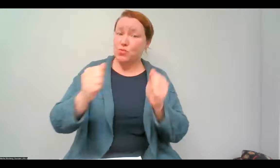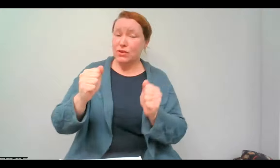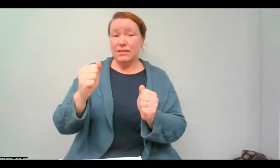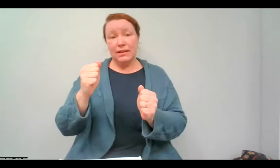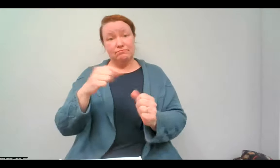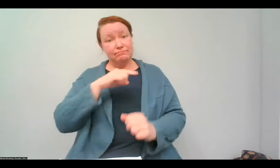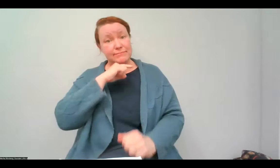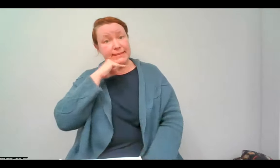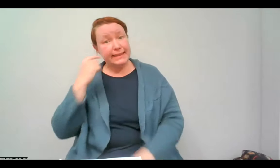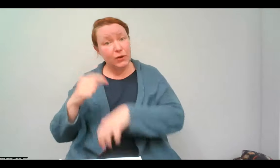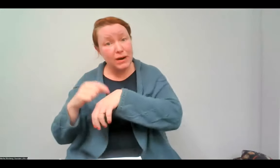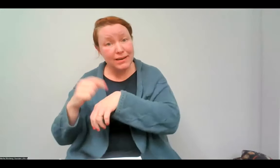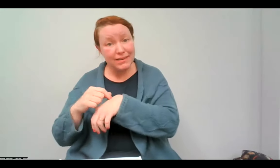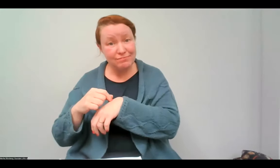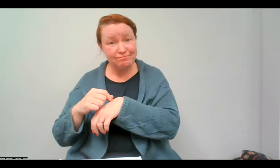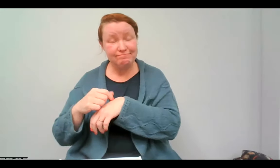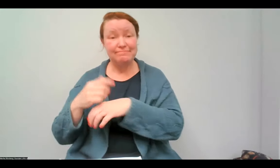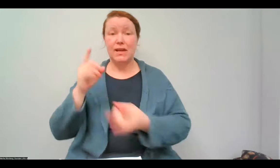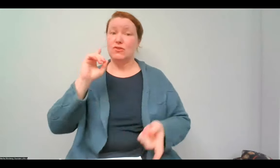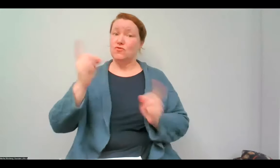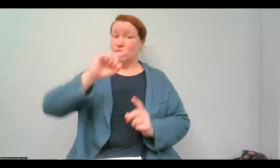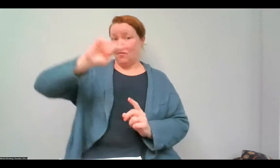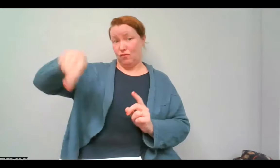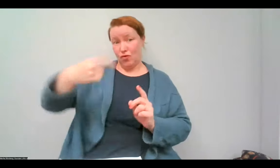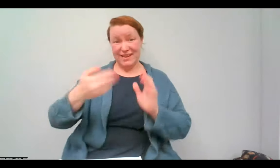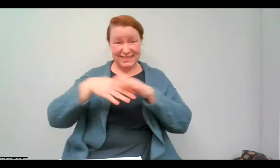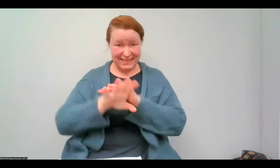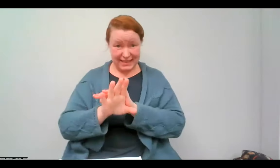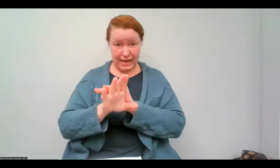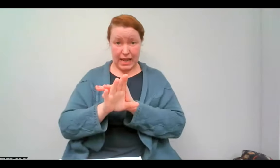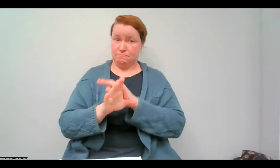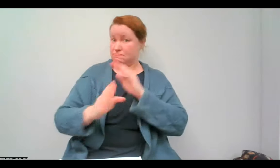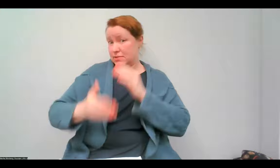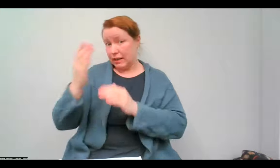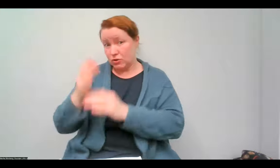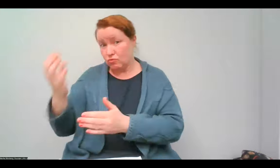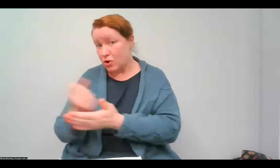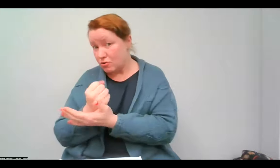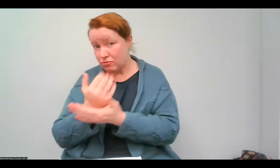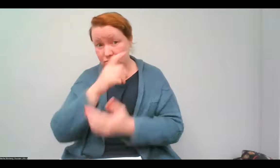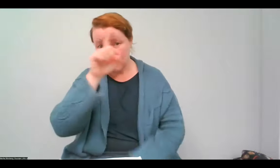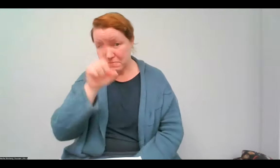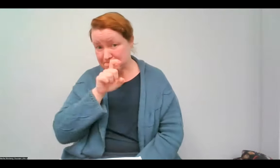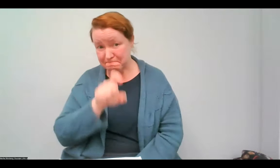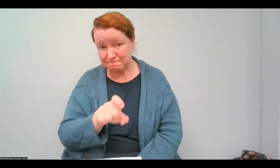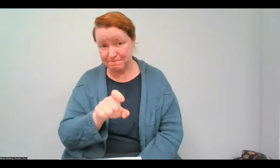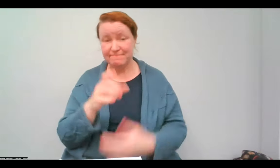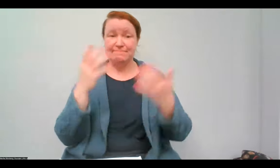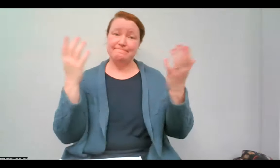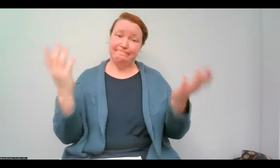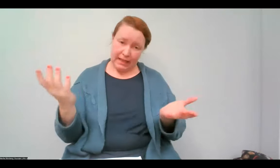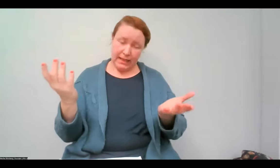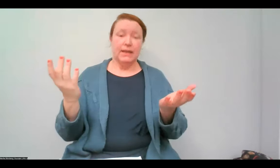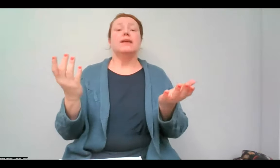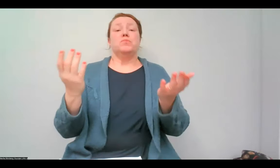Toivottavasti tekninen kehitys etenee ja tuo siihen ratkaisua, mutta riittääkö aika, jos meillä on vuosi tässä aikaa löytää